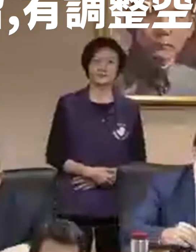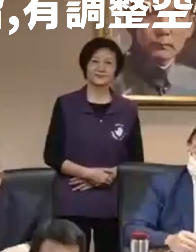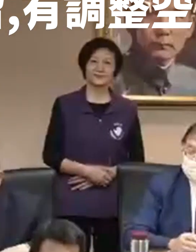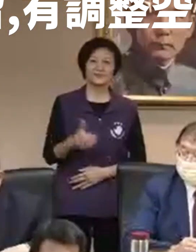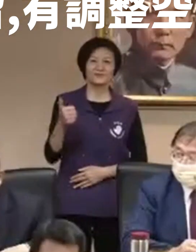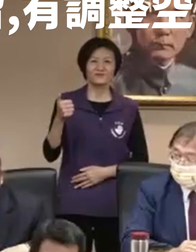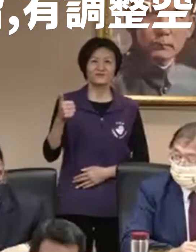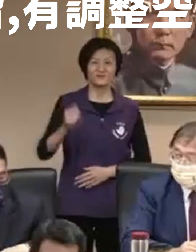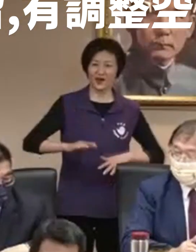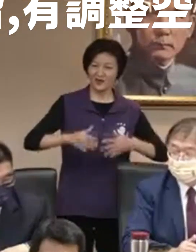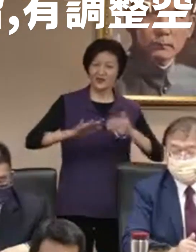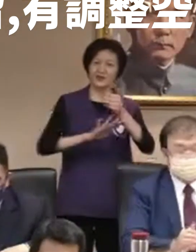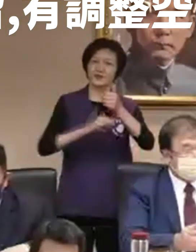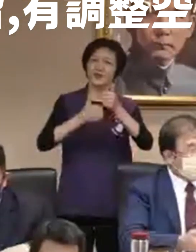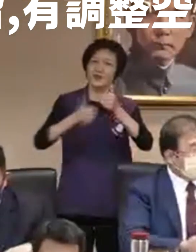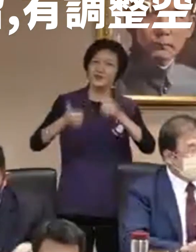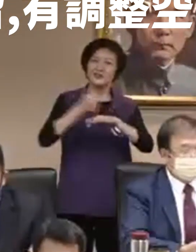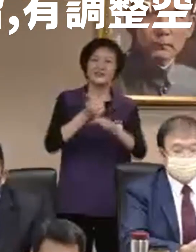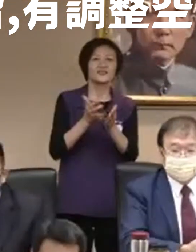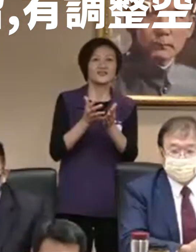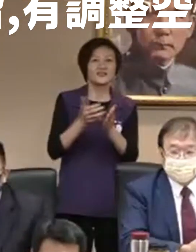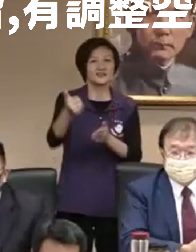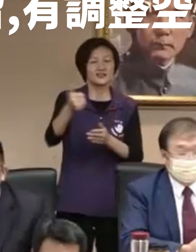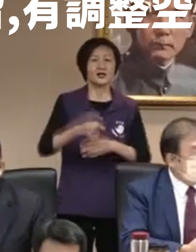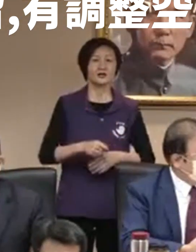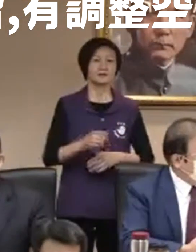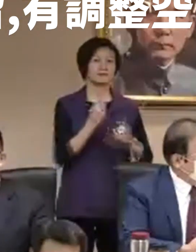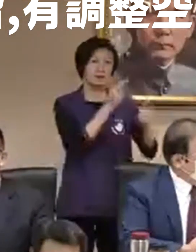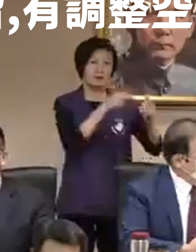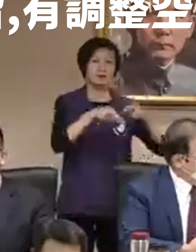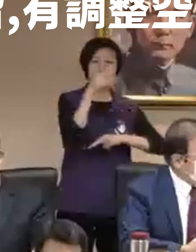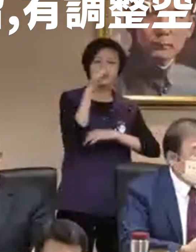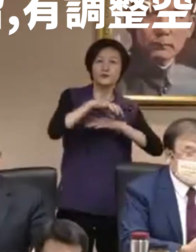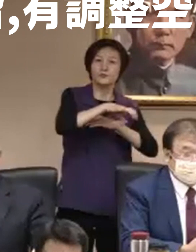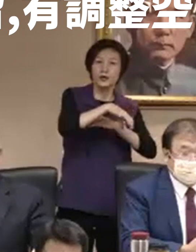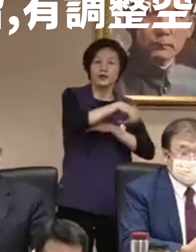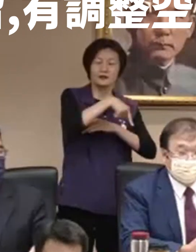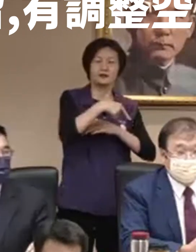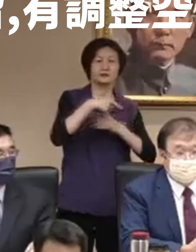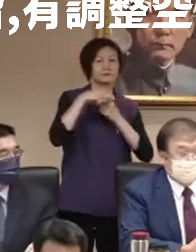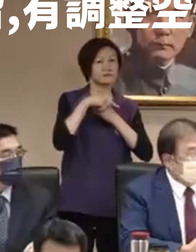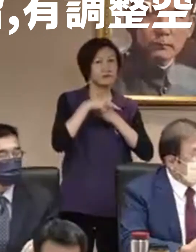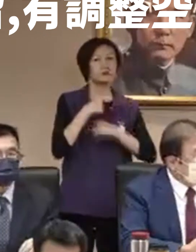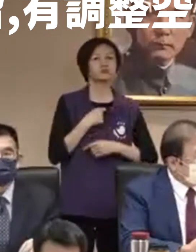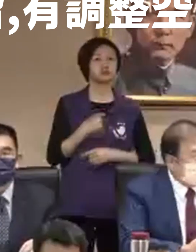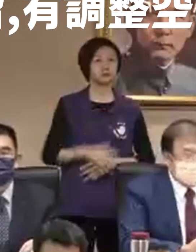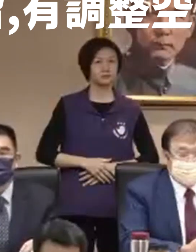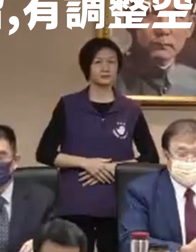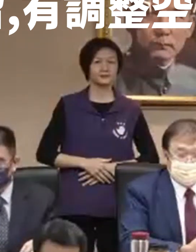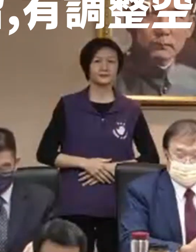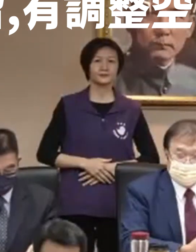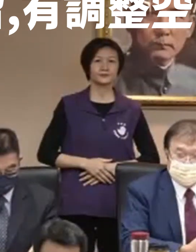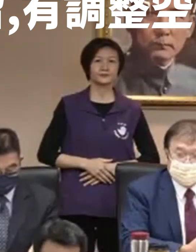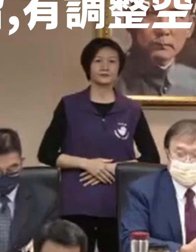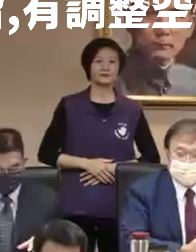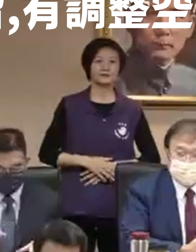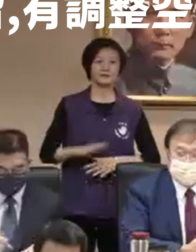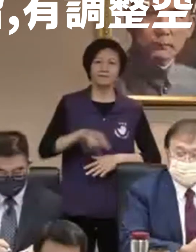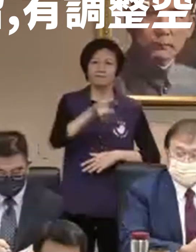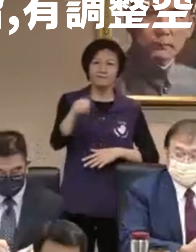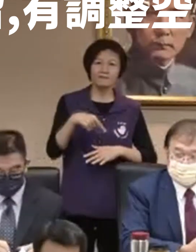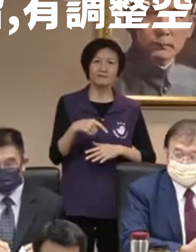好，谢谢侯委员的发言。我想请行政部门去，我们是保留嘛，所以还有时间去大家智慧